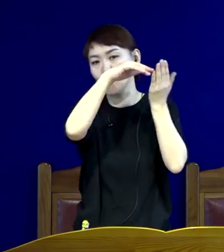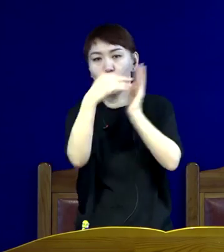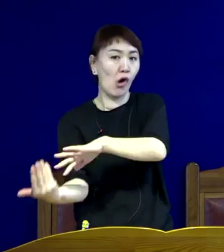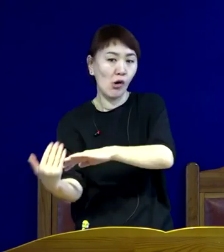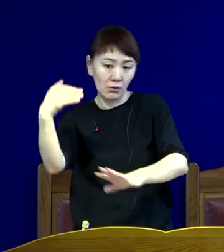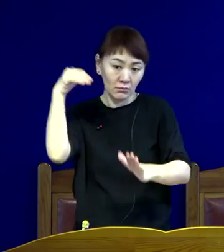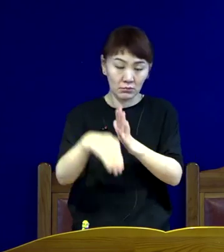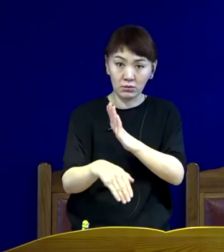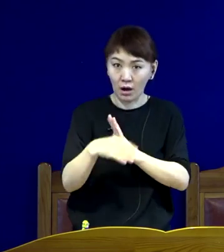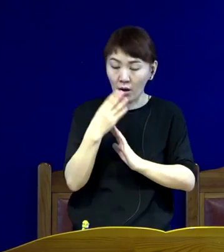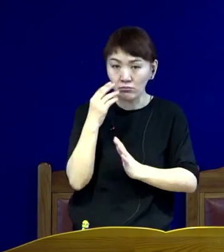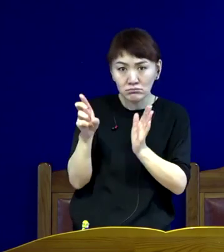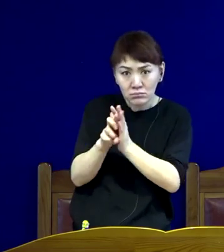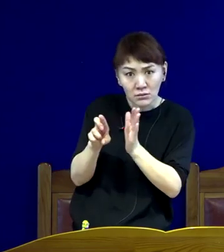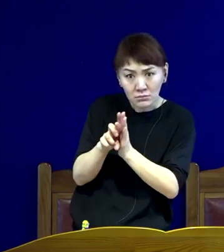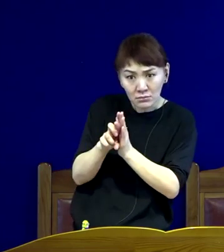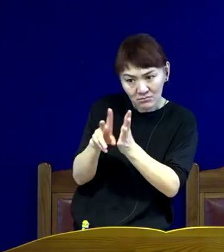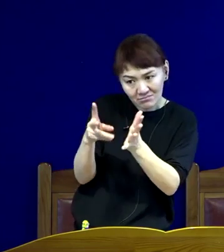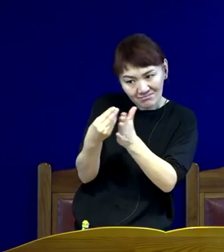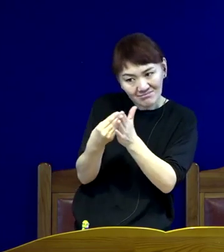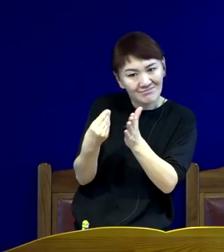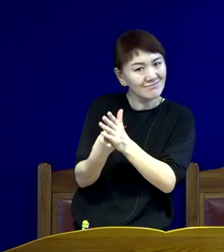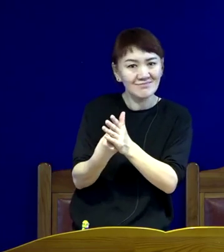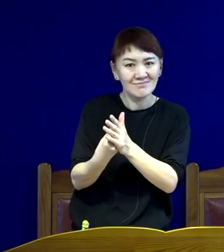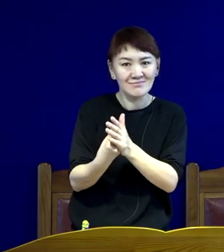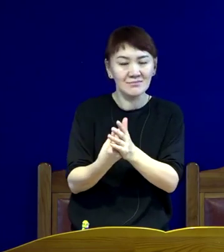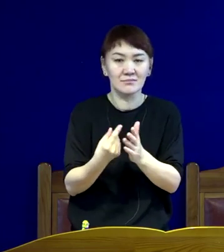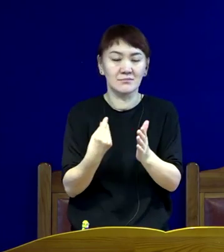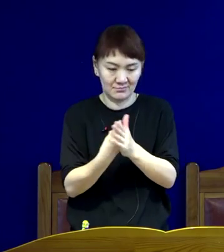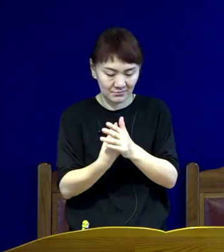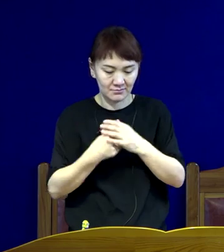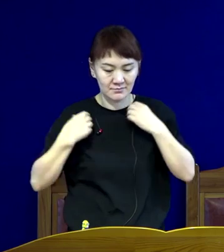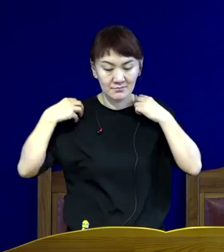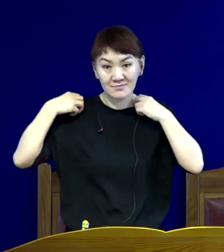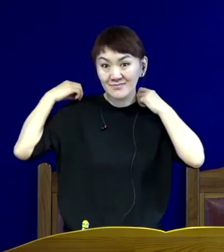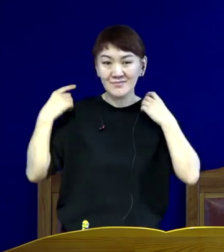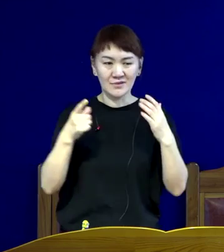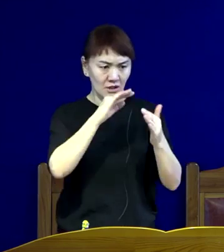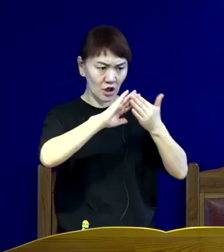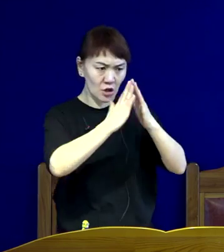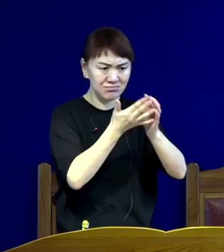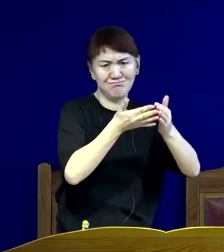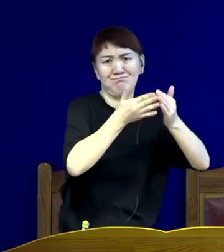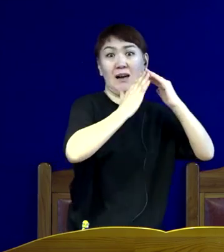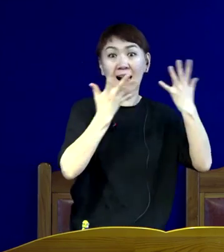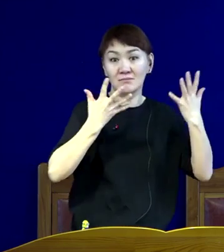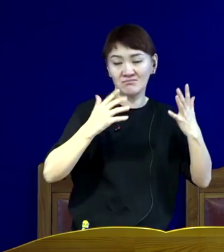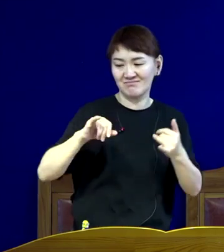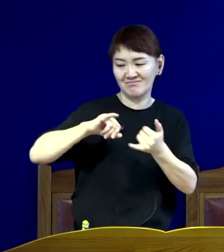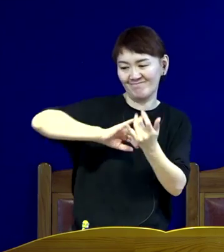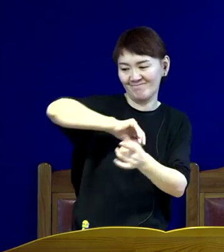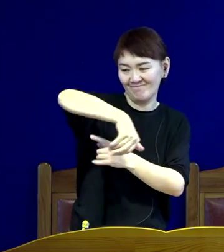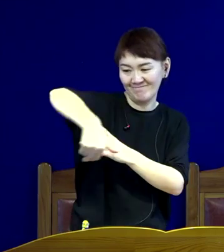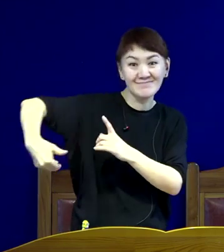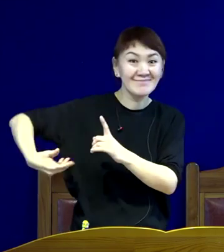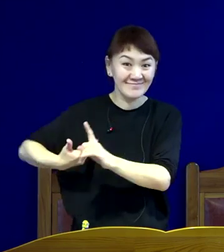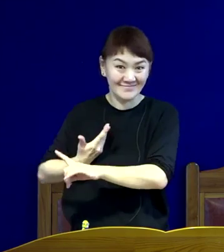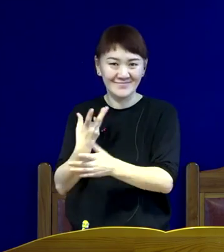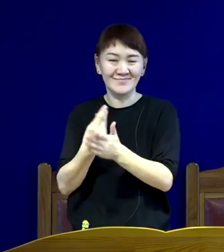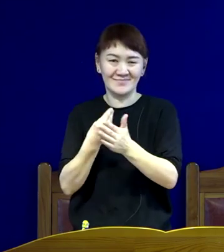бүлдээ эрэгтэй хүн босгогдох ёстой эхнэрээр дамж болно. За хүүхдүүдтэйгээ хамт хоолоо идэхдээ хүртэл хамгийн